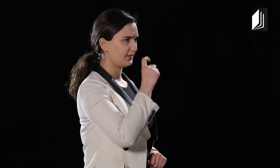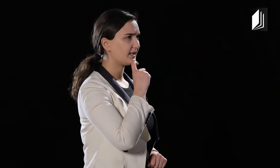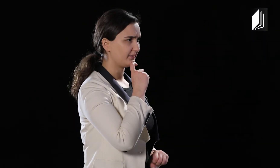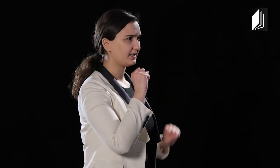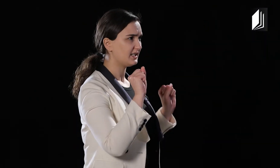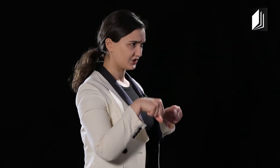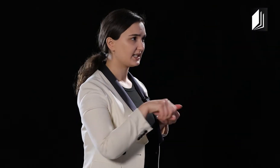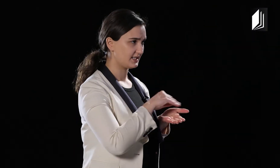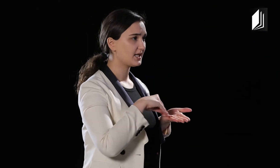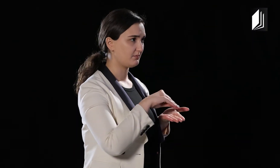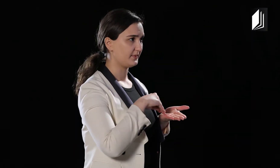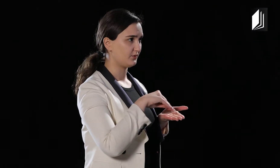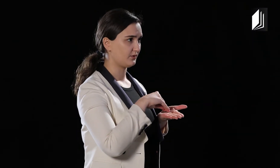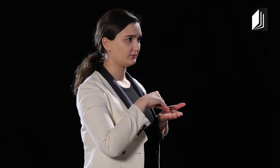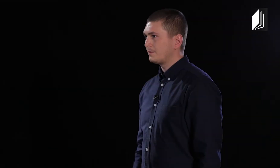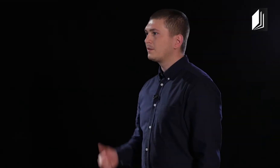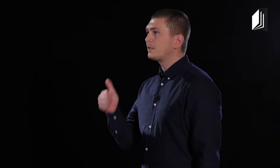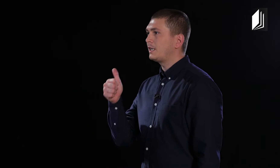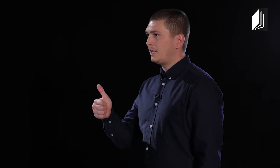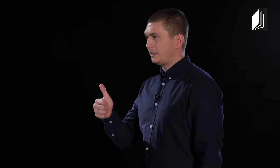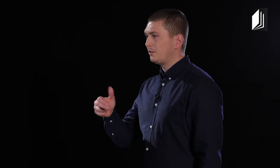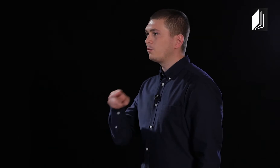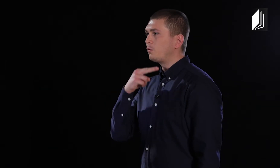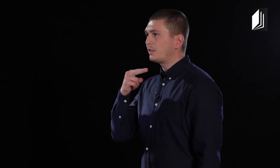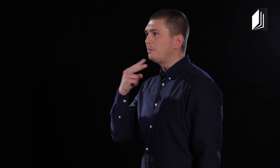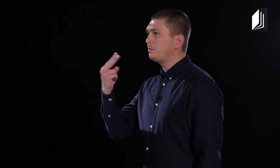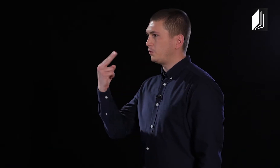ვერ გავიგე. შეგიძლია გამიმეორო. კარგი, ყურადღებით მიყურე.